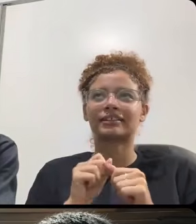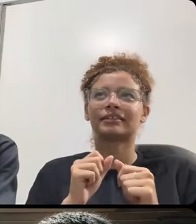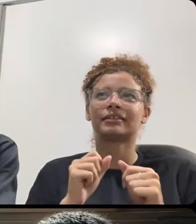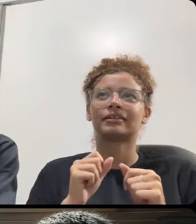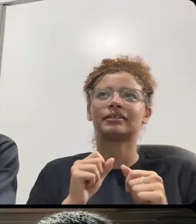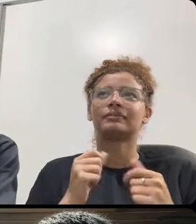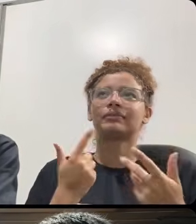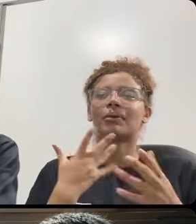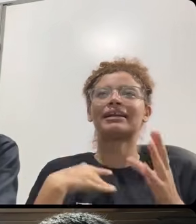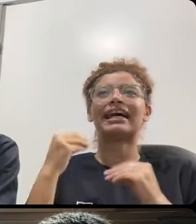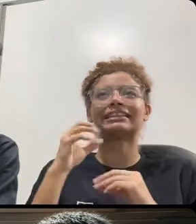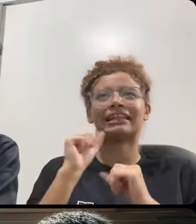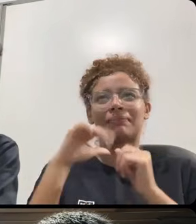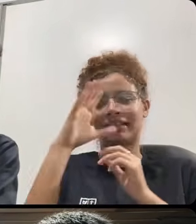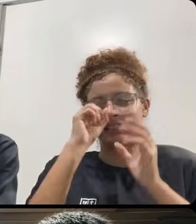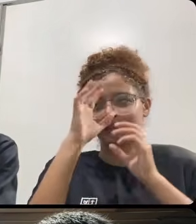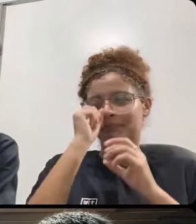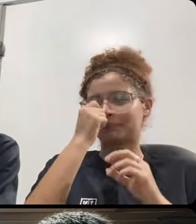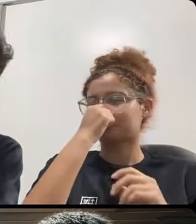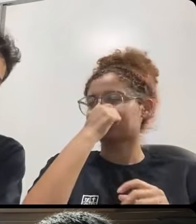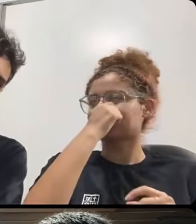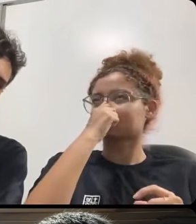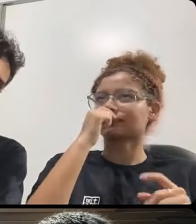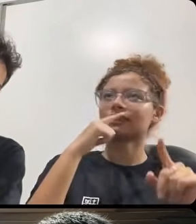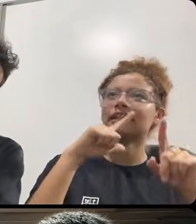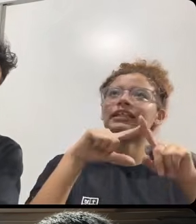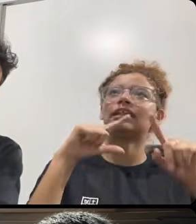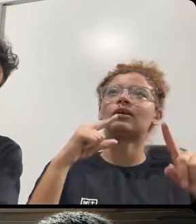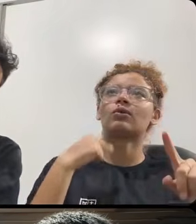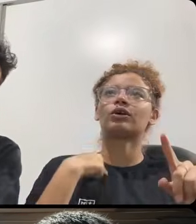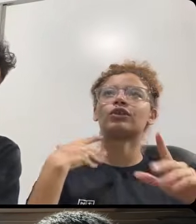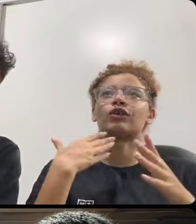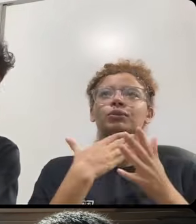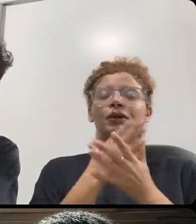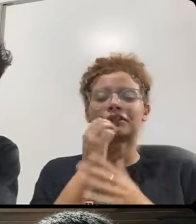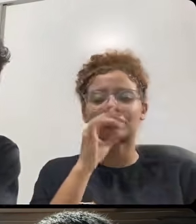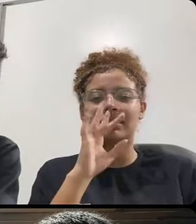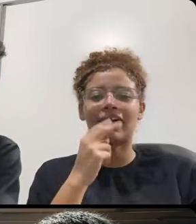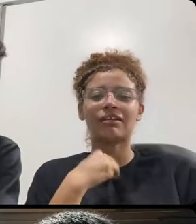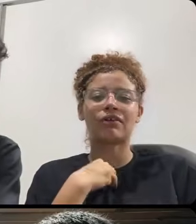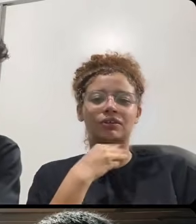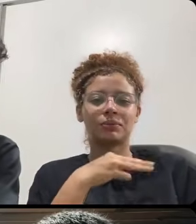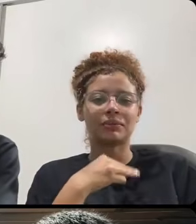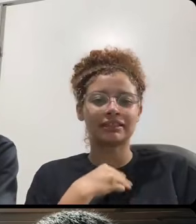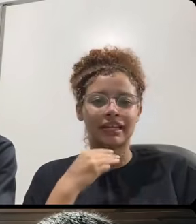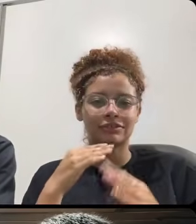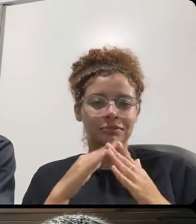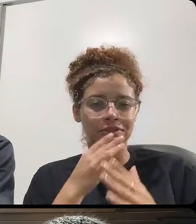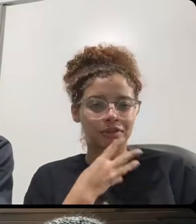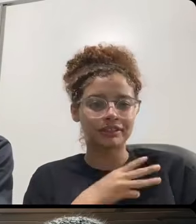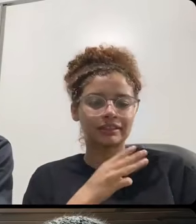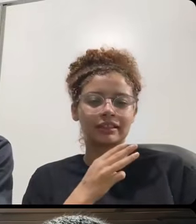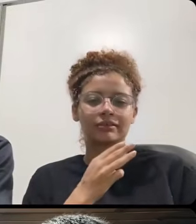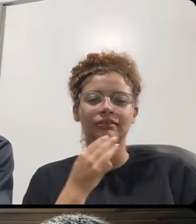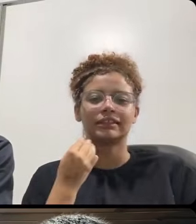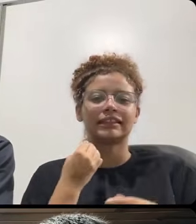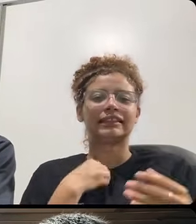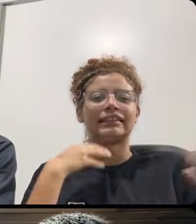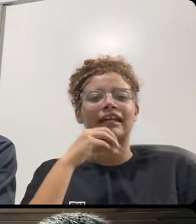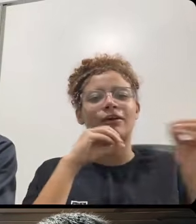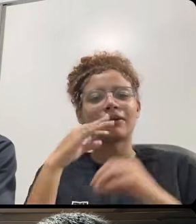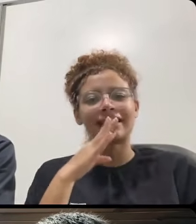que faz. É uma idade de aprender. Então, quando eu volto para o quadrangular, eu volto para o Ministério de Missões,